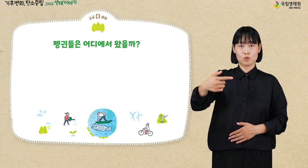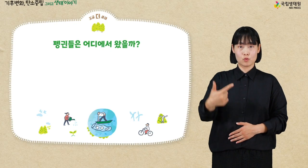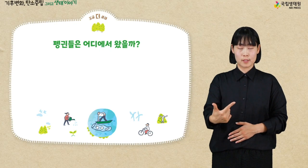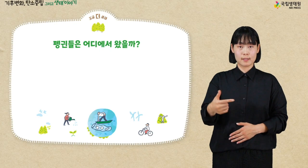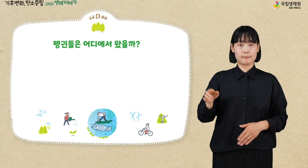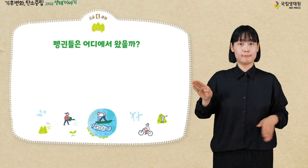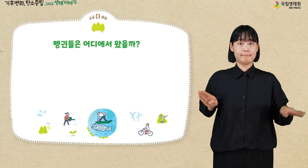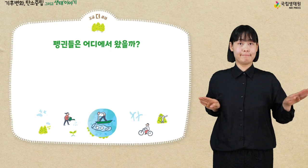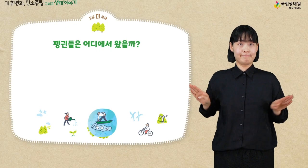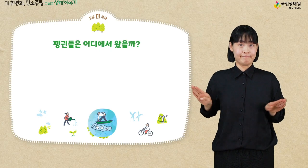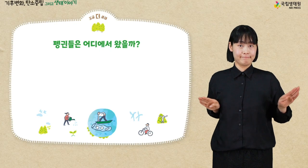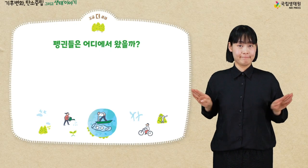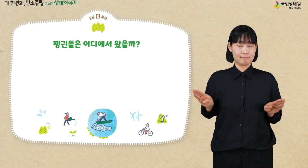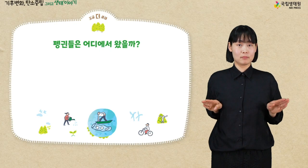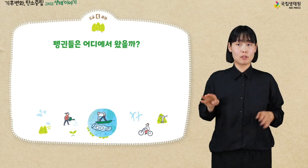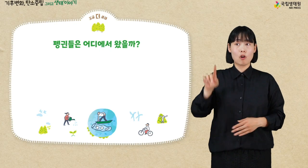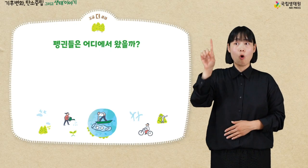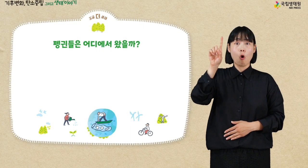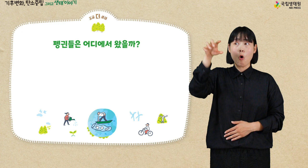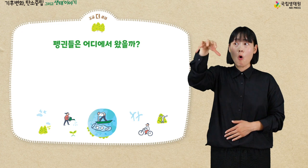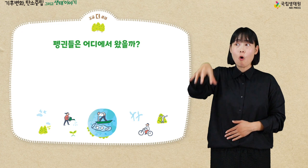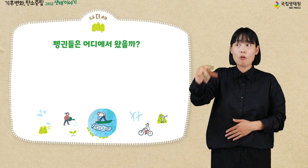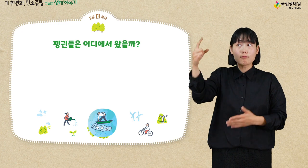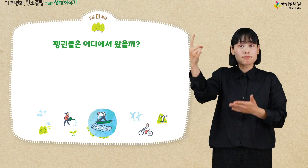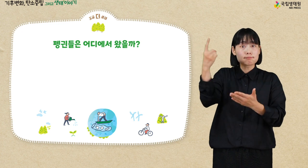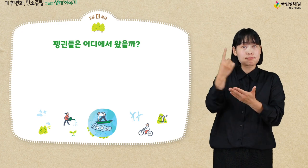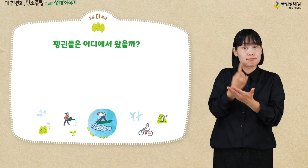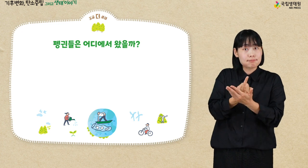펭귄들은 어디에서 왔을까?